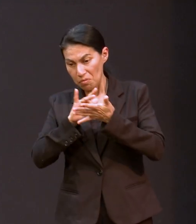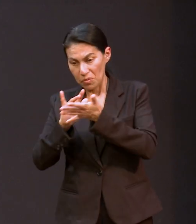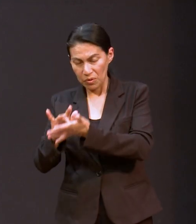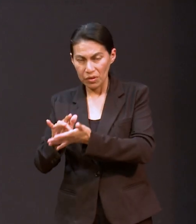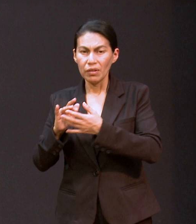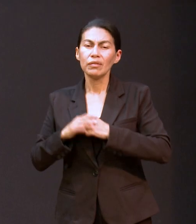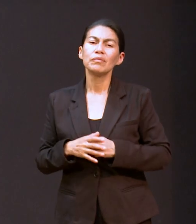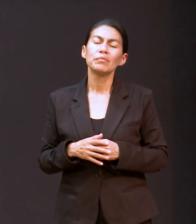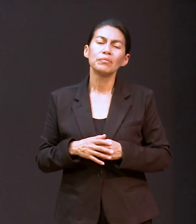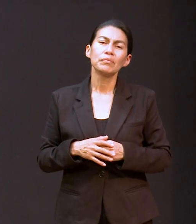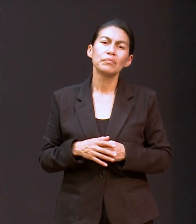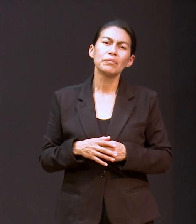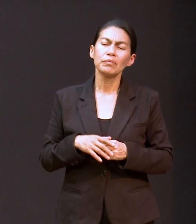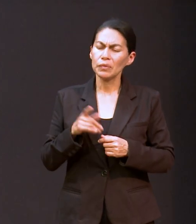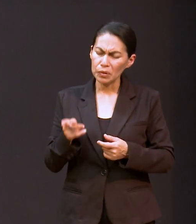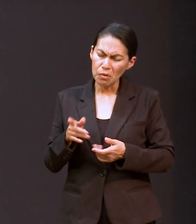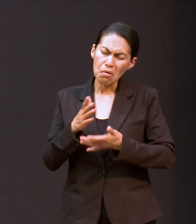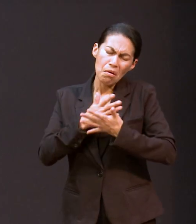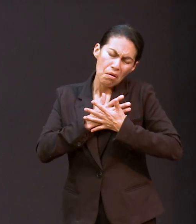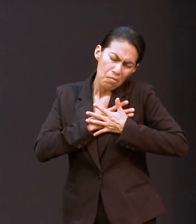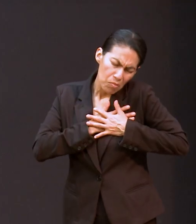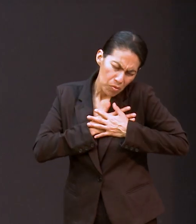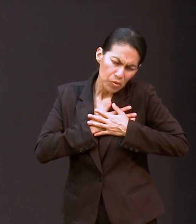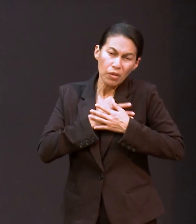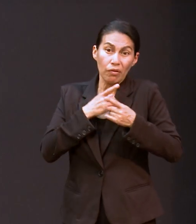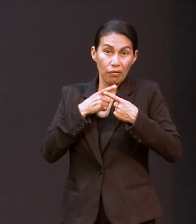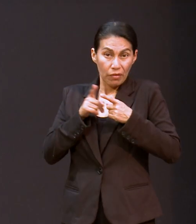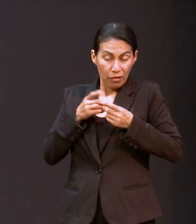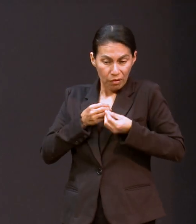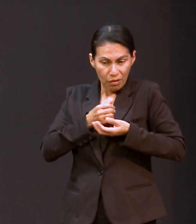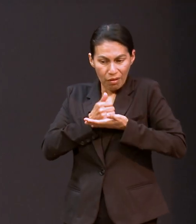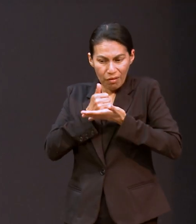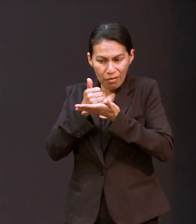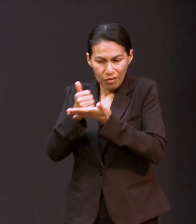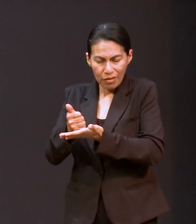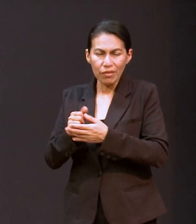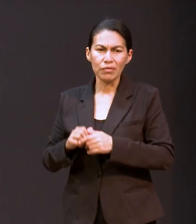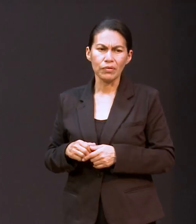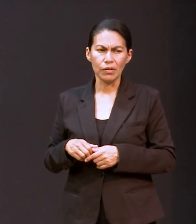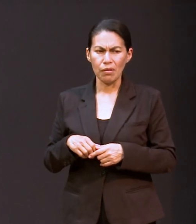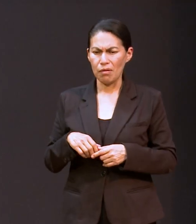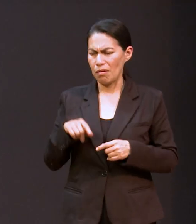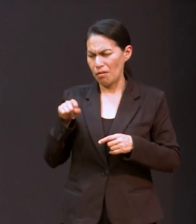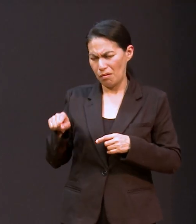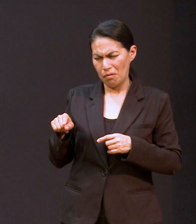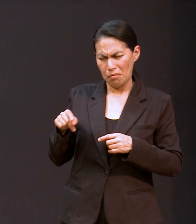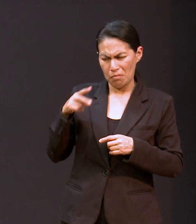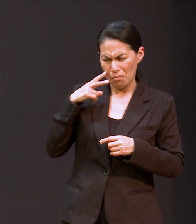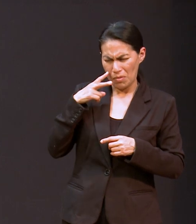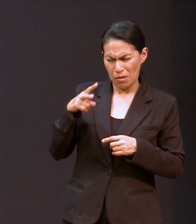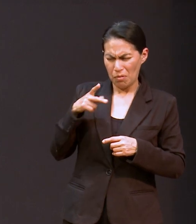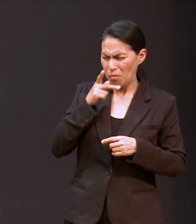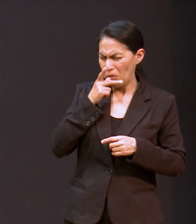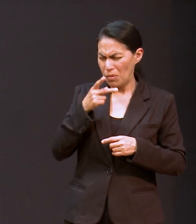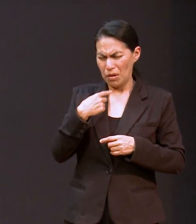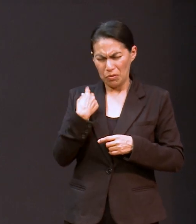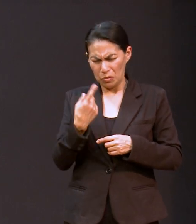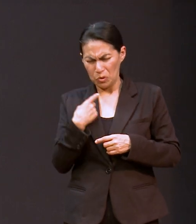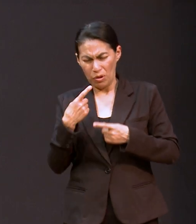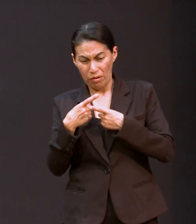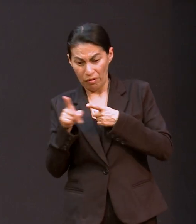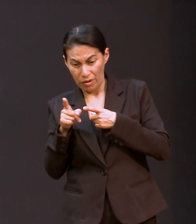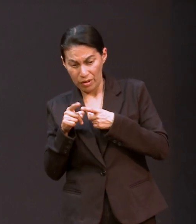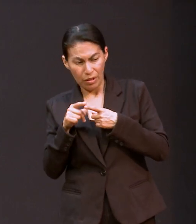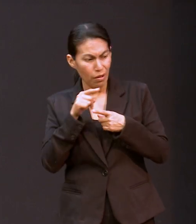pero la misma vez el amor le vieron algo diferente en ellos que ellos quisieron